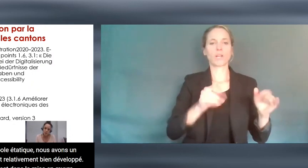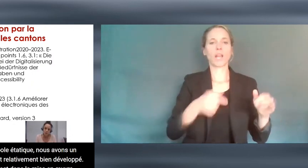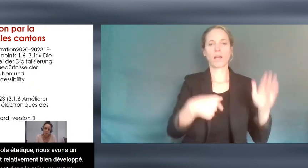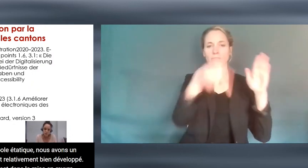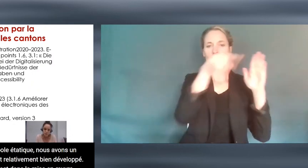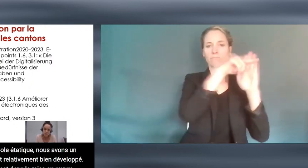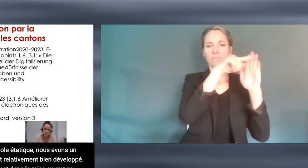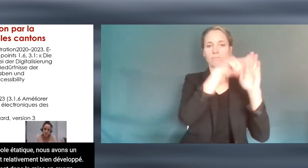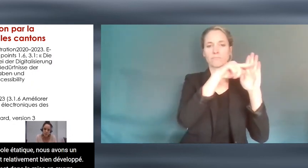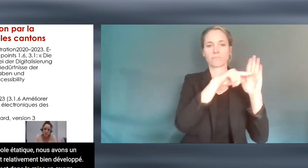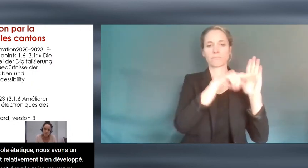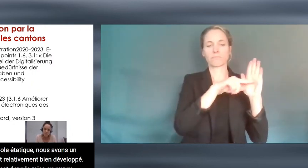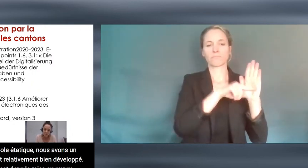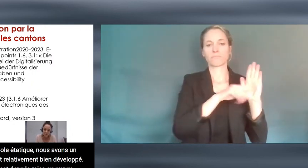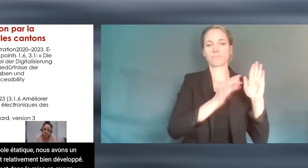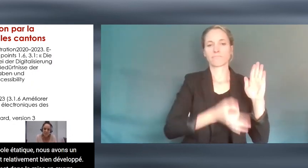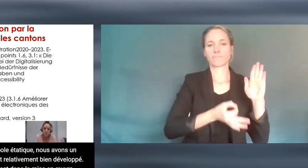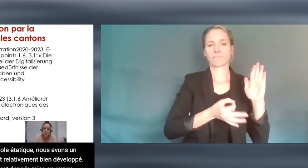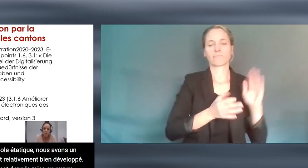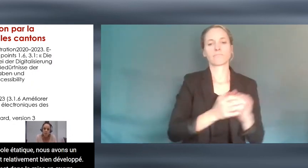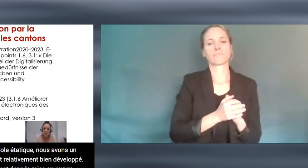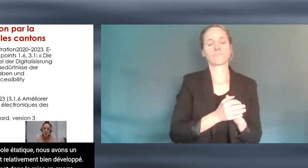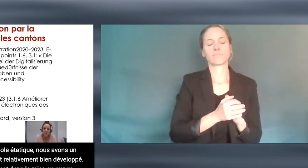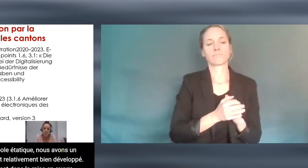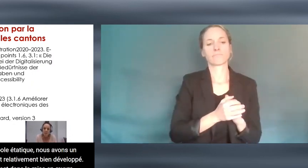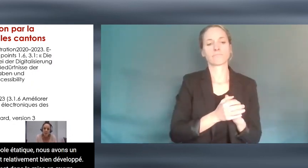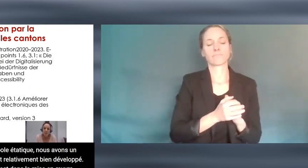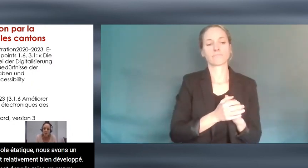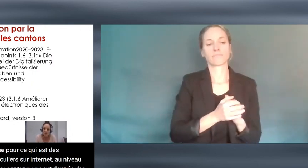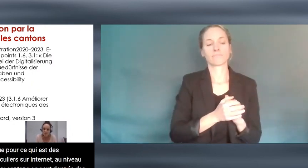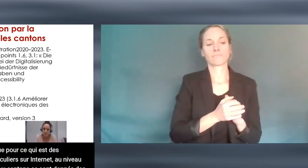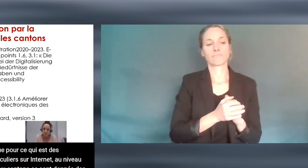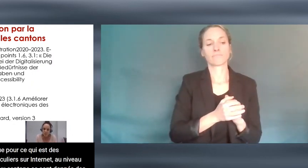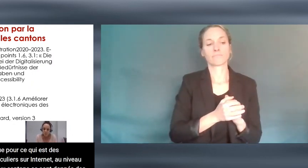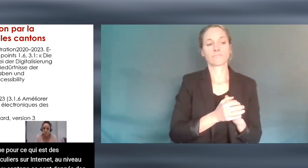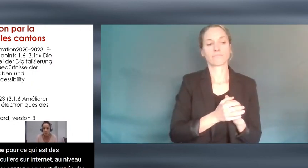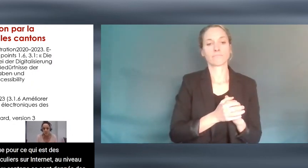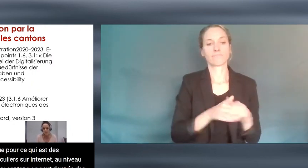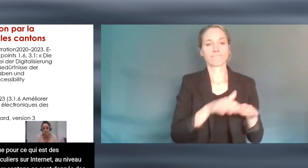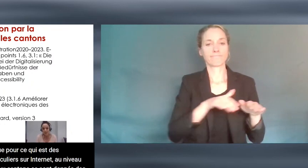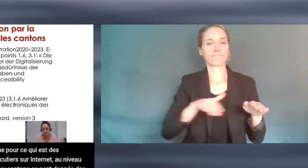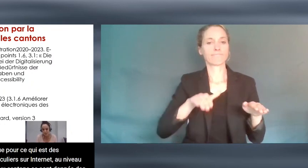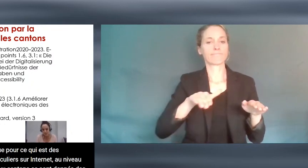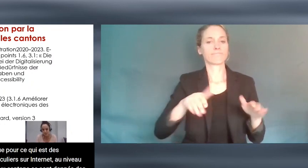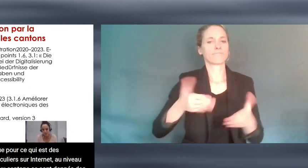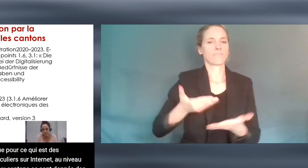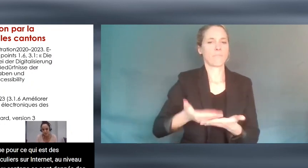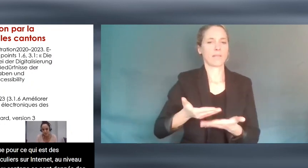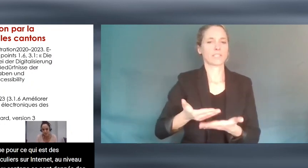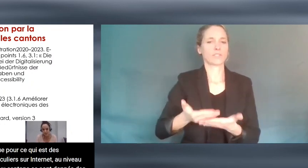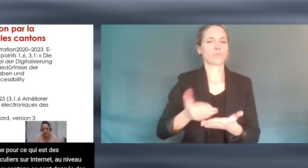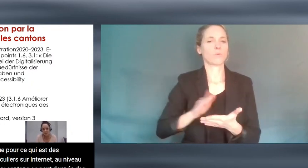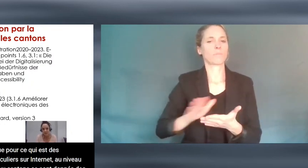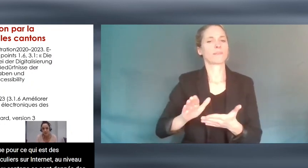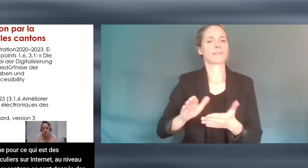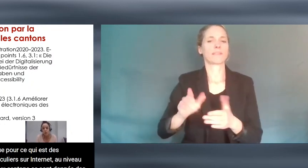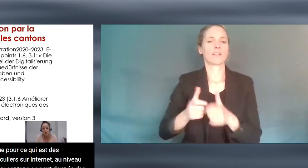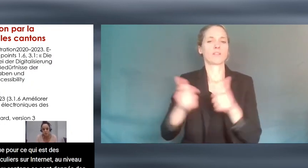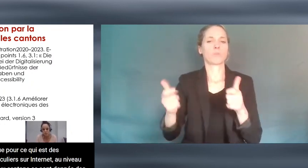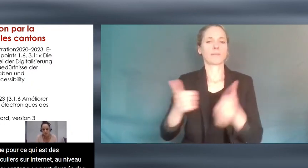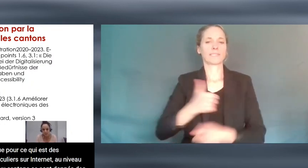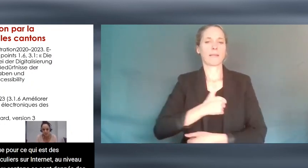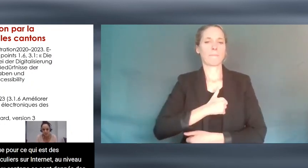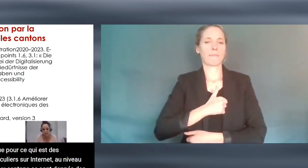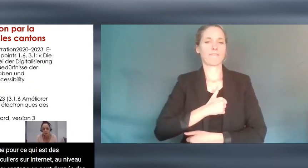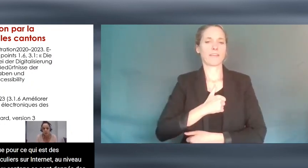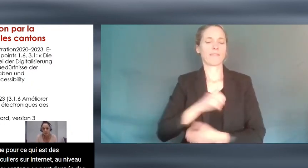revanche, force est de constater que pour ce qui est des prestations qui sont proposées par les particuliers sur Internet, au